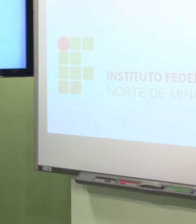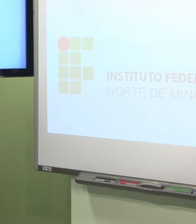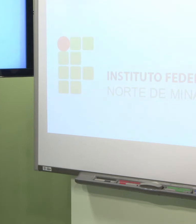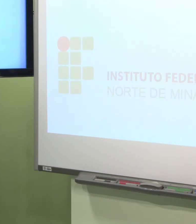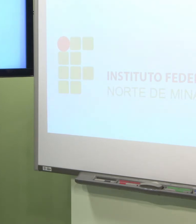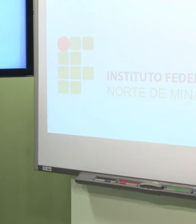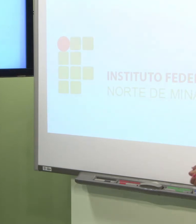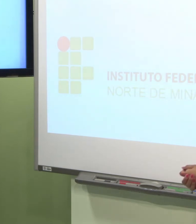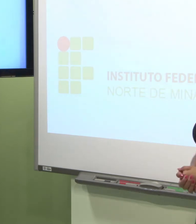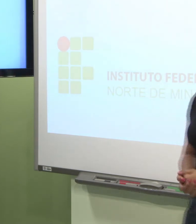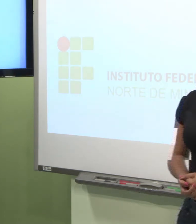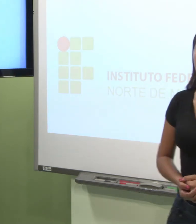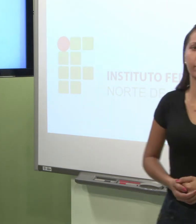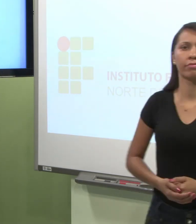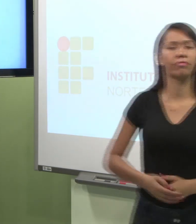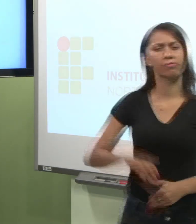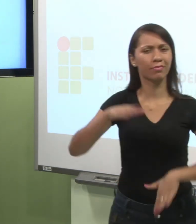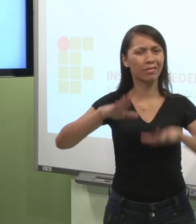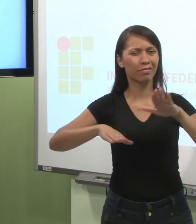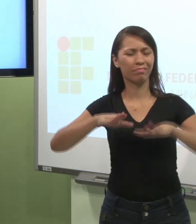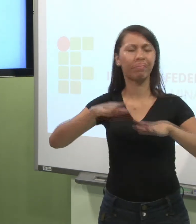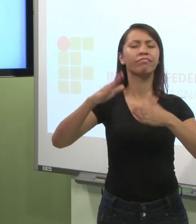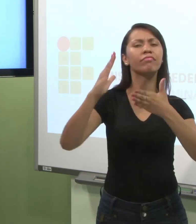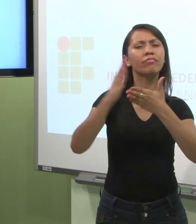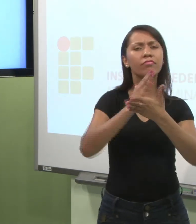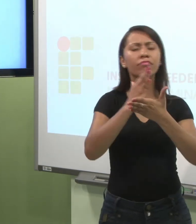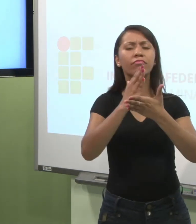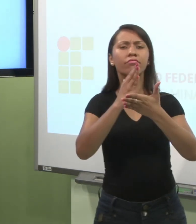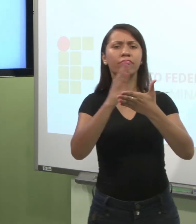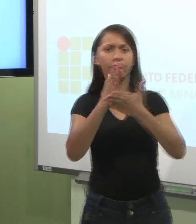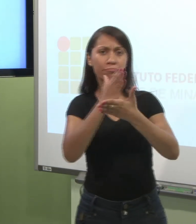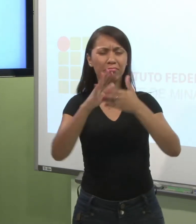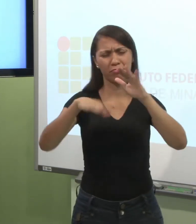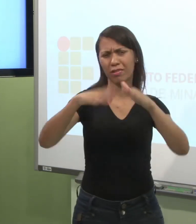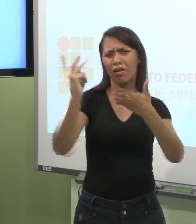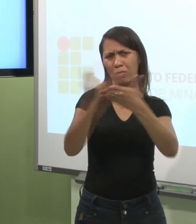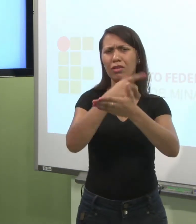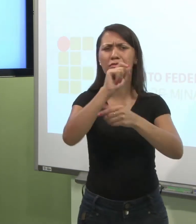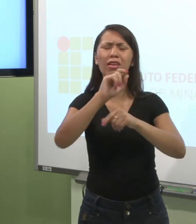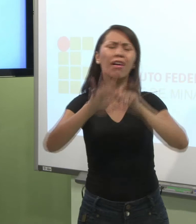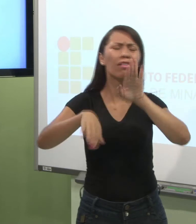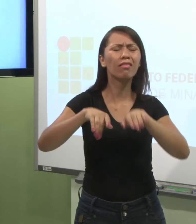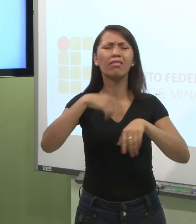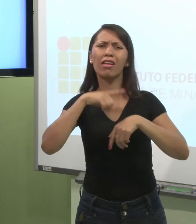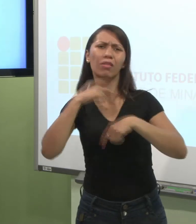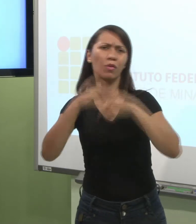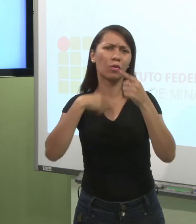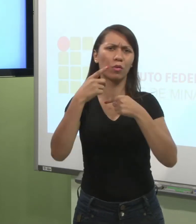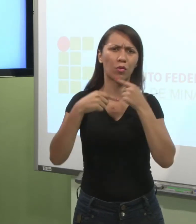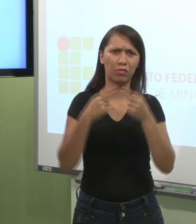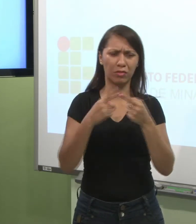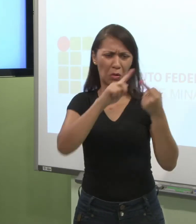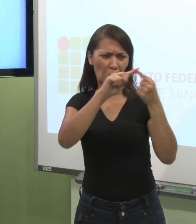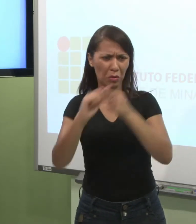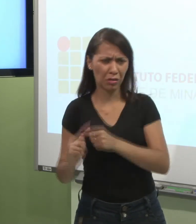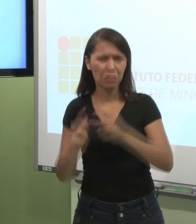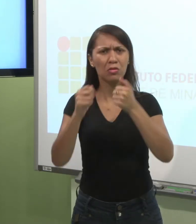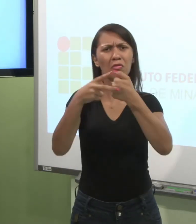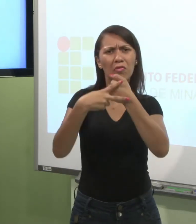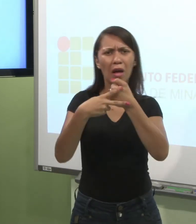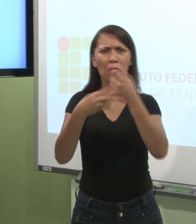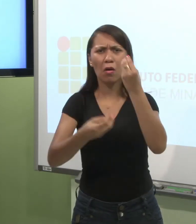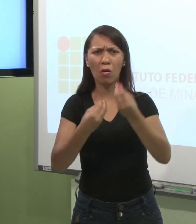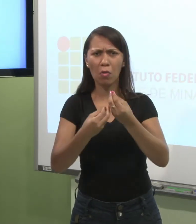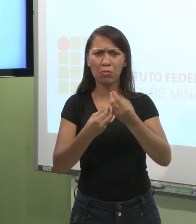Há muitos casos em que o sujeito simples é constituído de formas que levam o falante a ter dúvidas no momento de estabelecer a concordância com o verbo